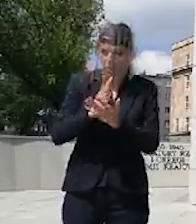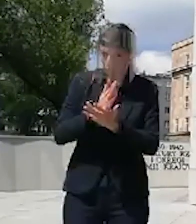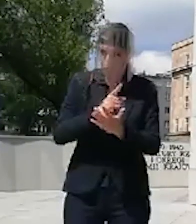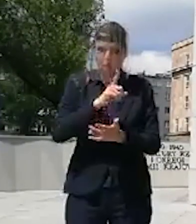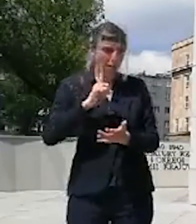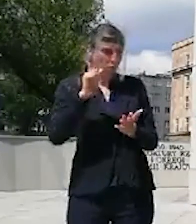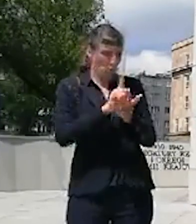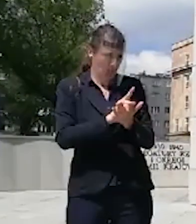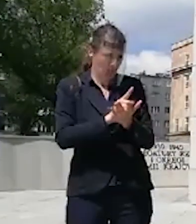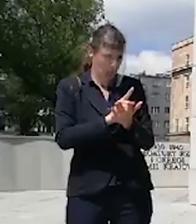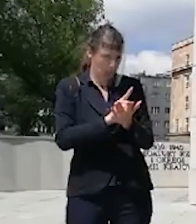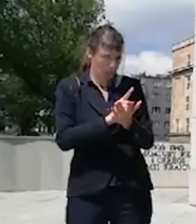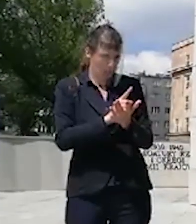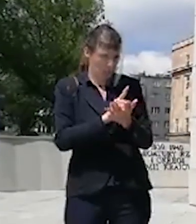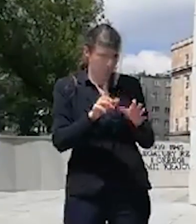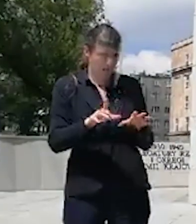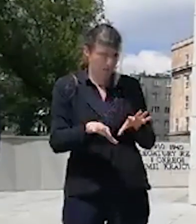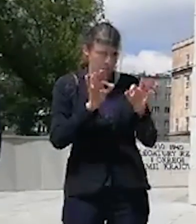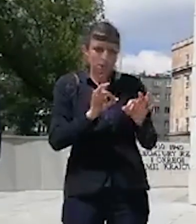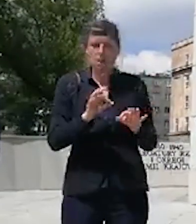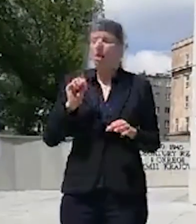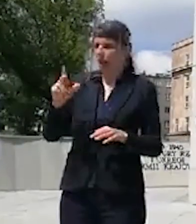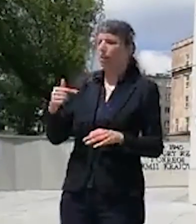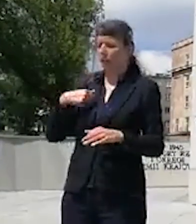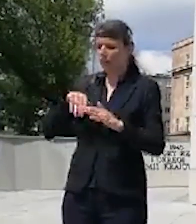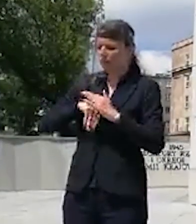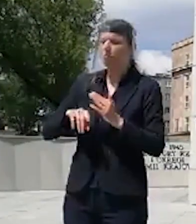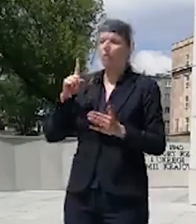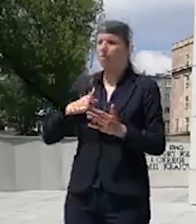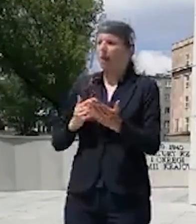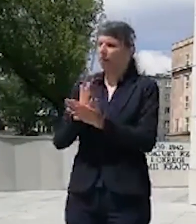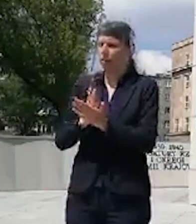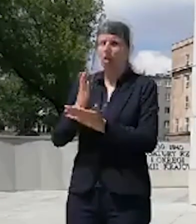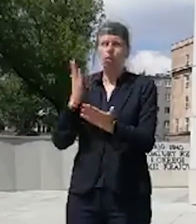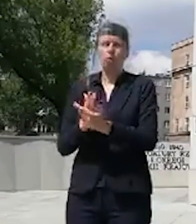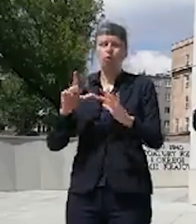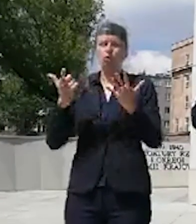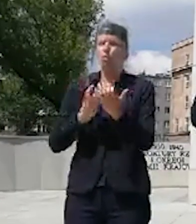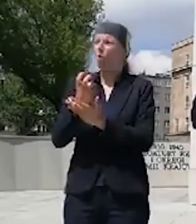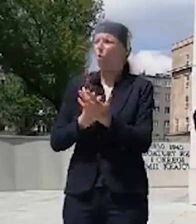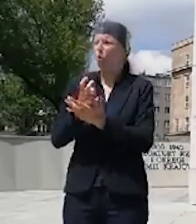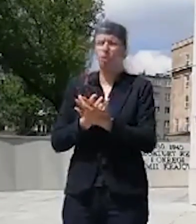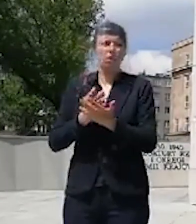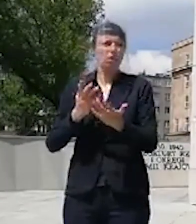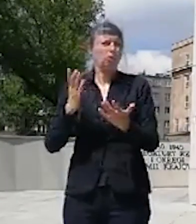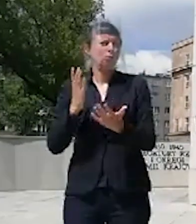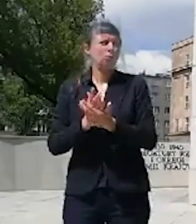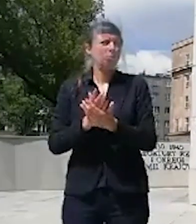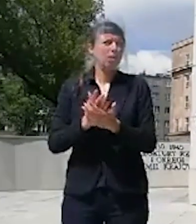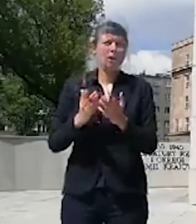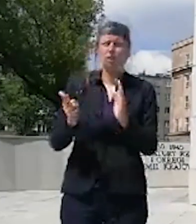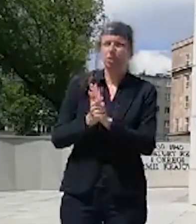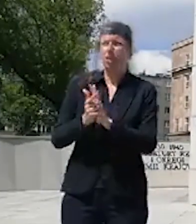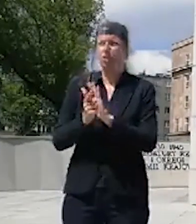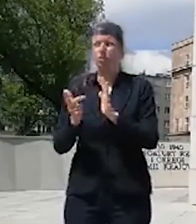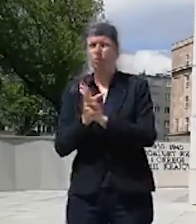w to wierzę. I powiem pani, że z każdym takim zakrętem, który bierzemy przecież od 7 lutego, to jest chyba 17 czy 18,